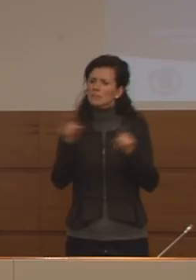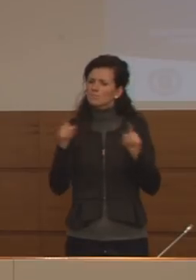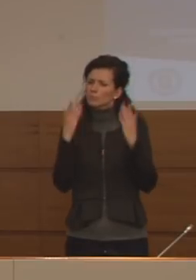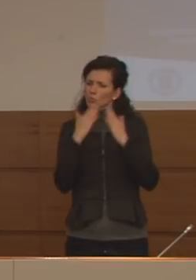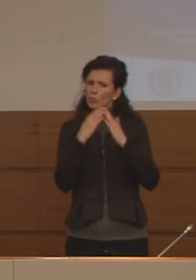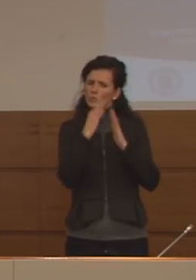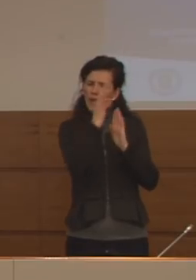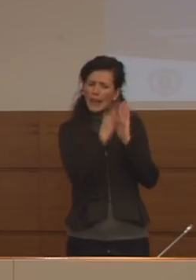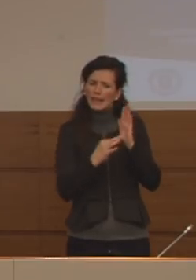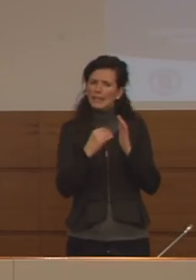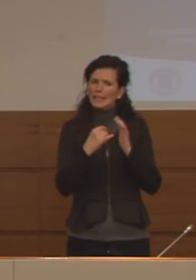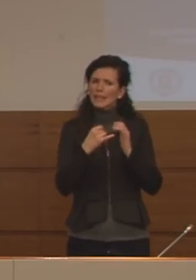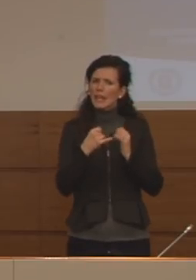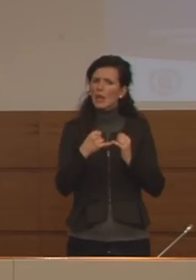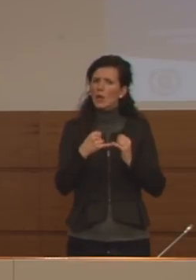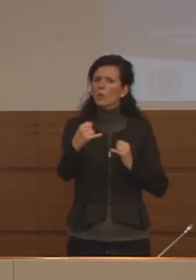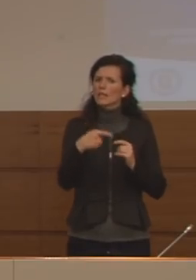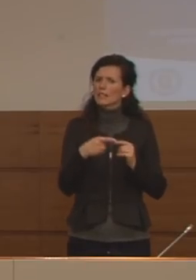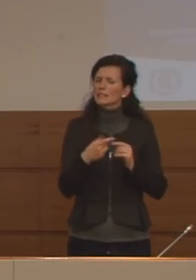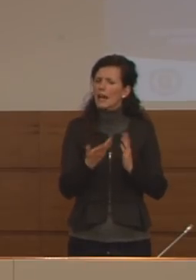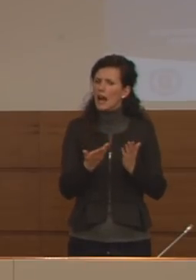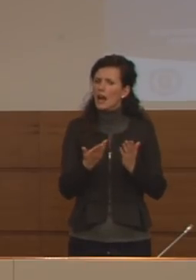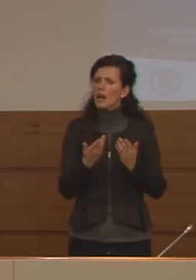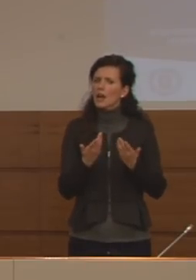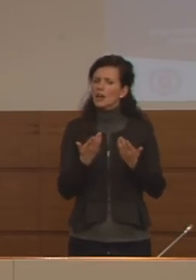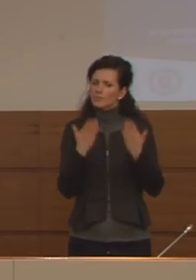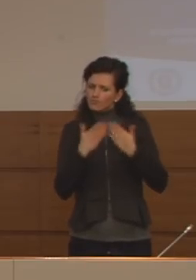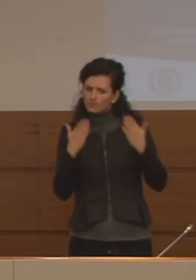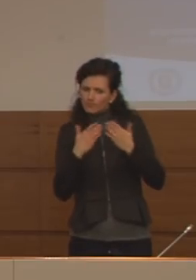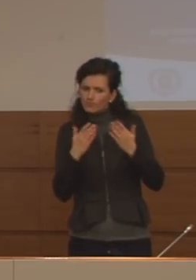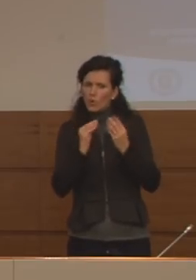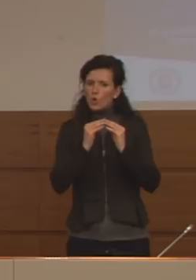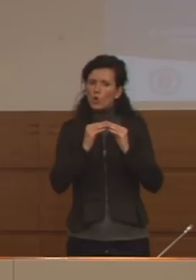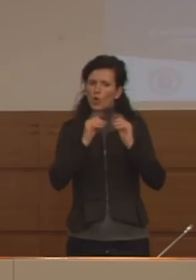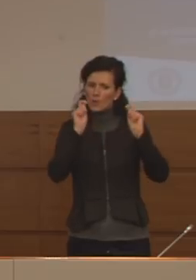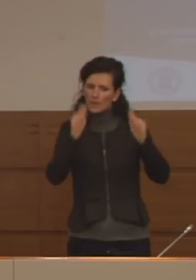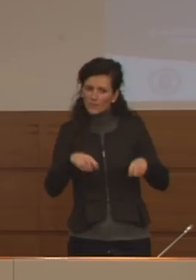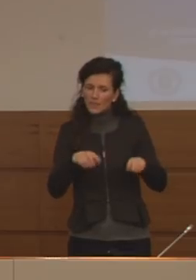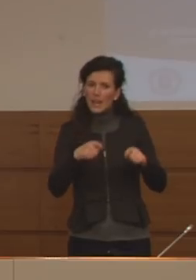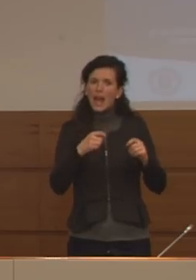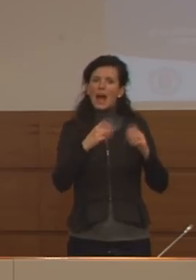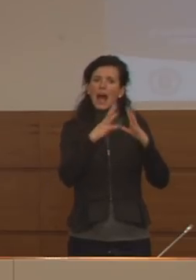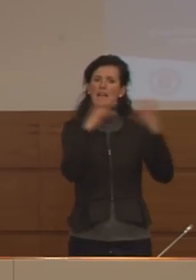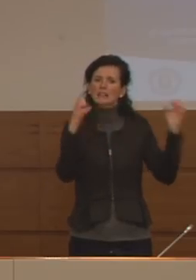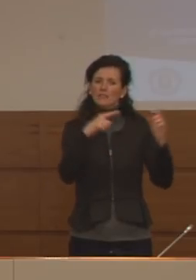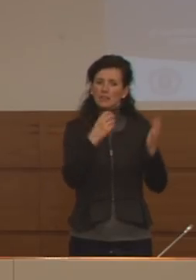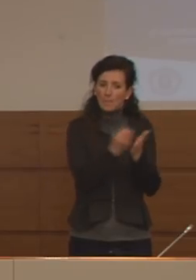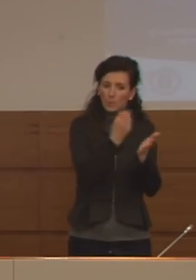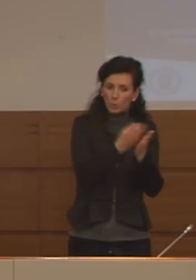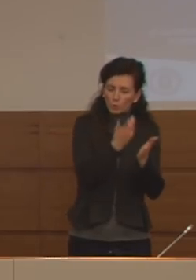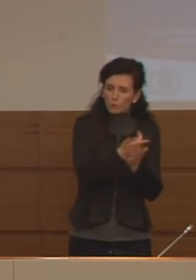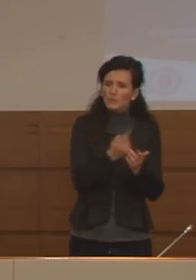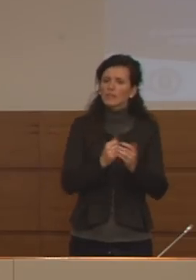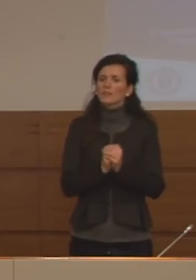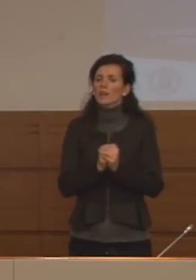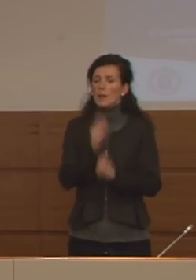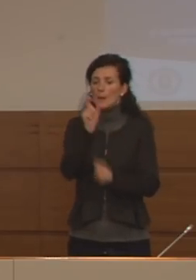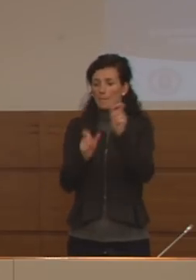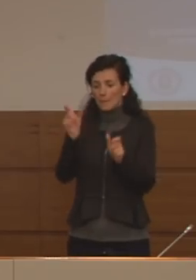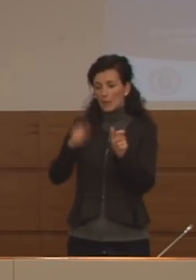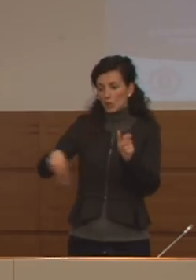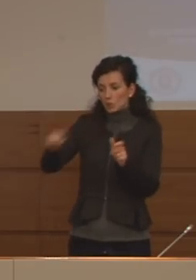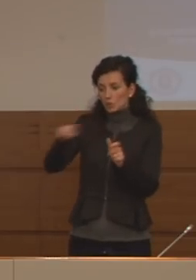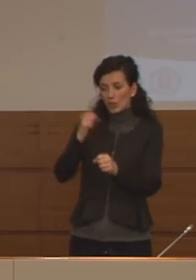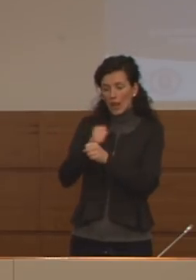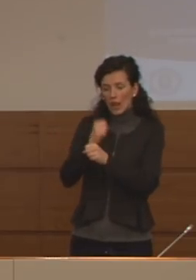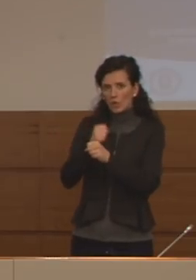dovranno rispettare per diciamo poter riavviare le attività produttive e far sì che lavori i lavoratori possano appunto